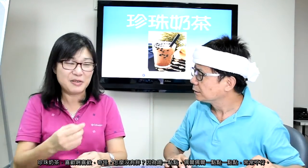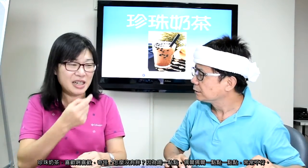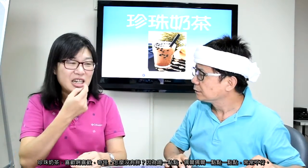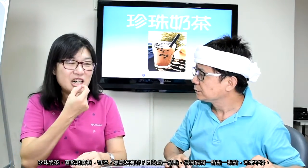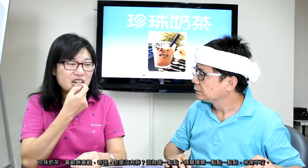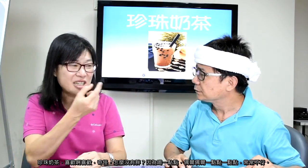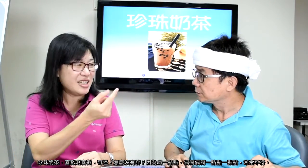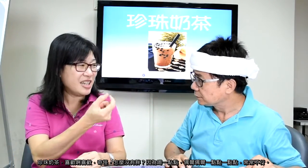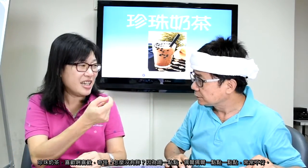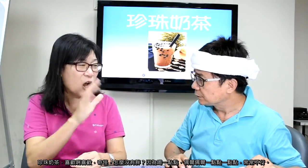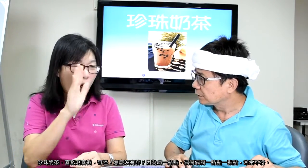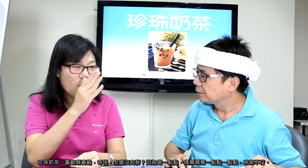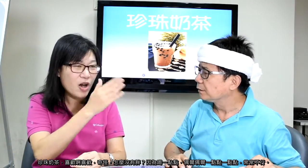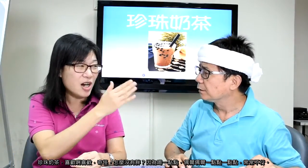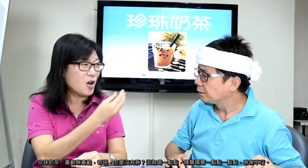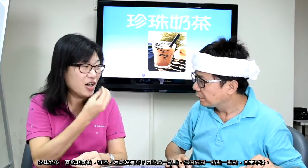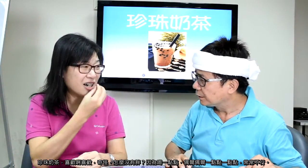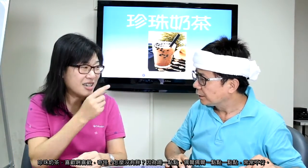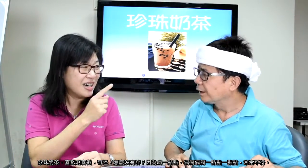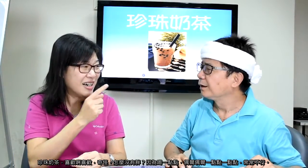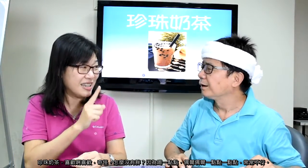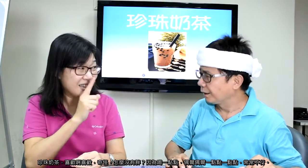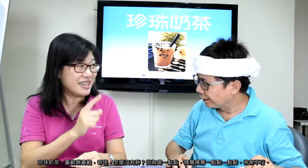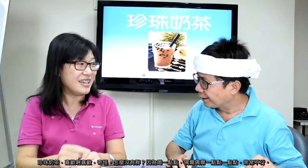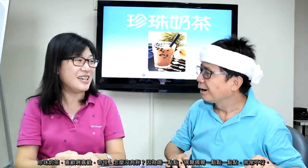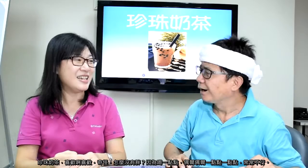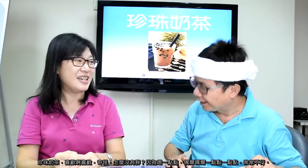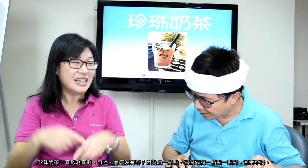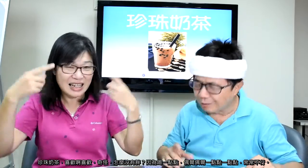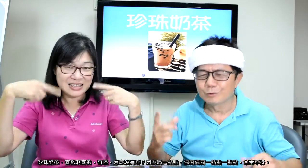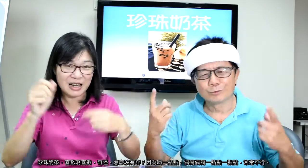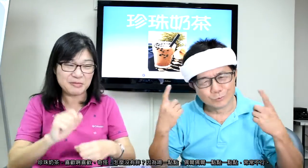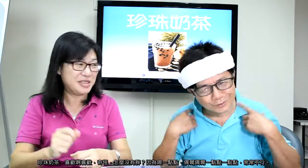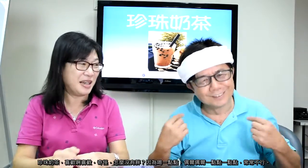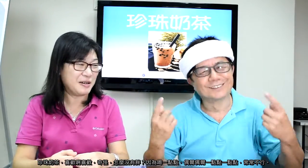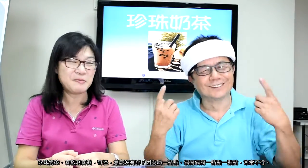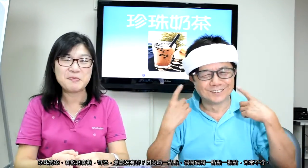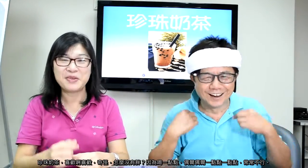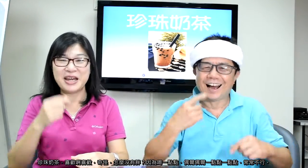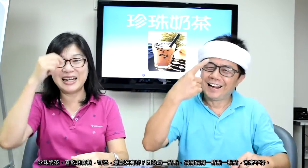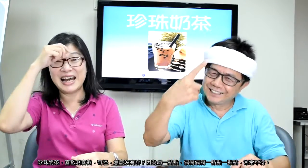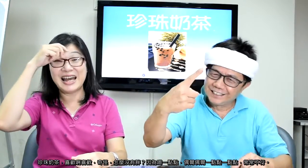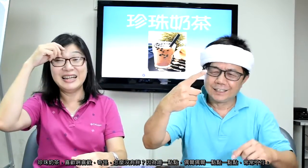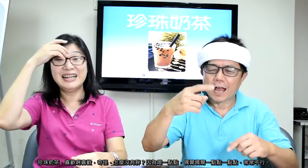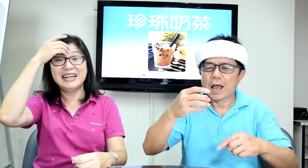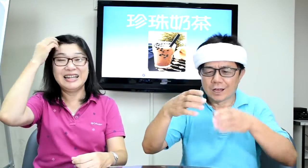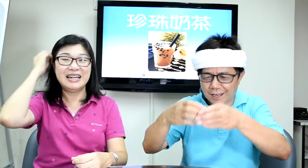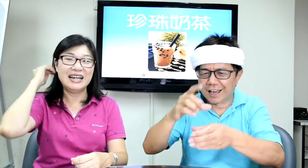为喝一点点，偶尔，一点点，一点点，常常不行。原来，